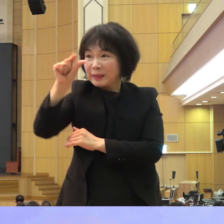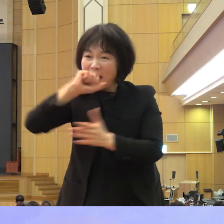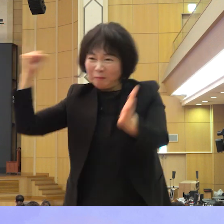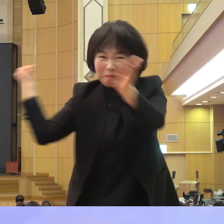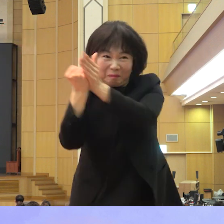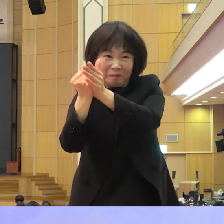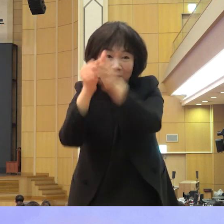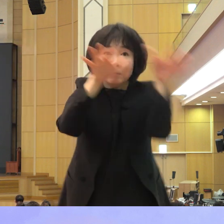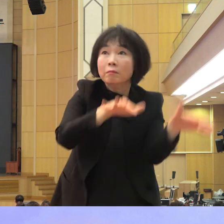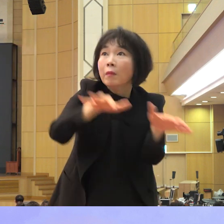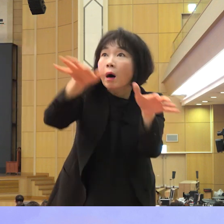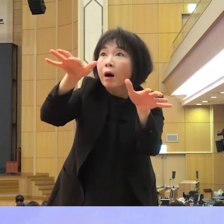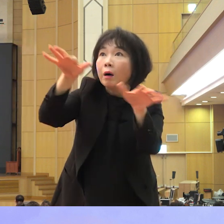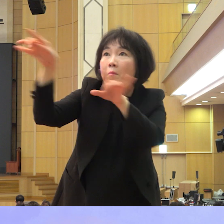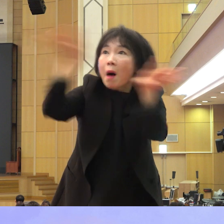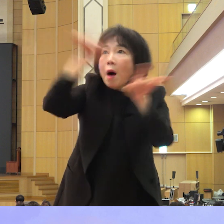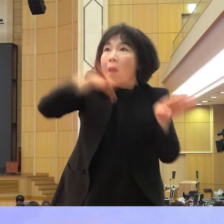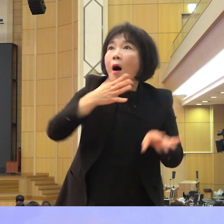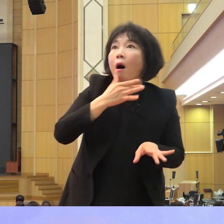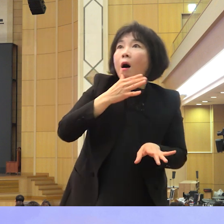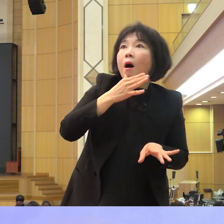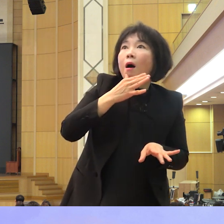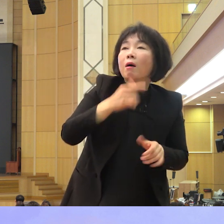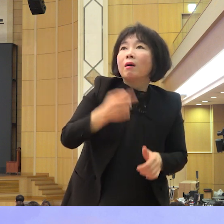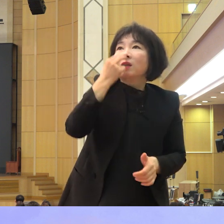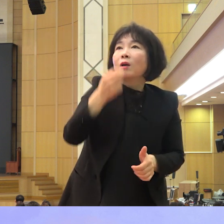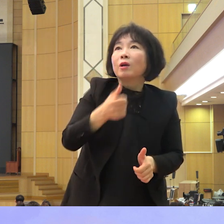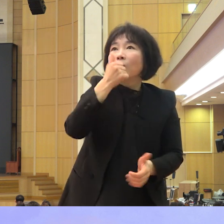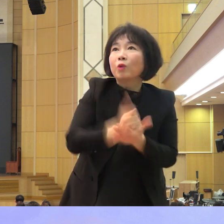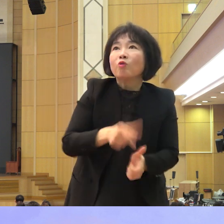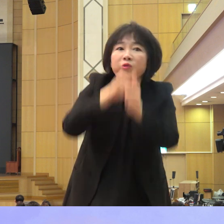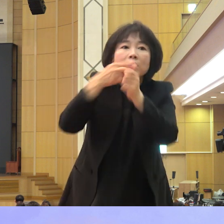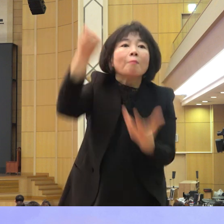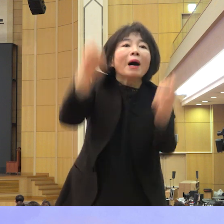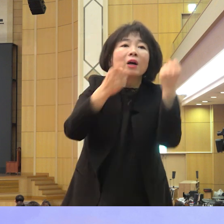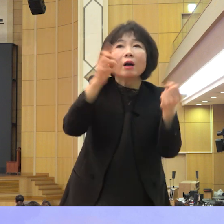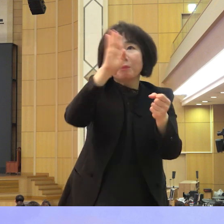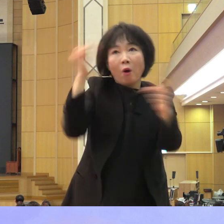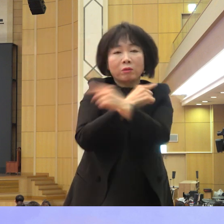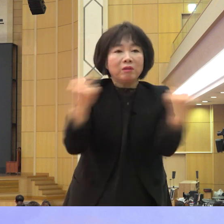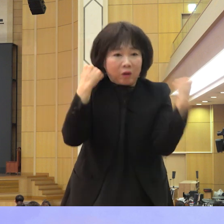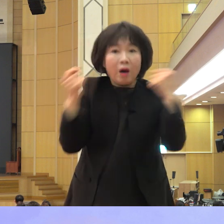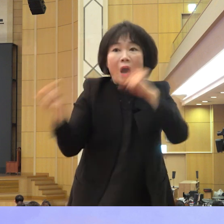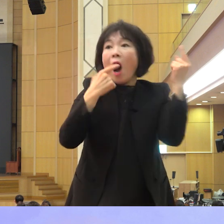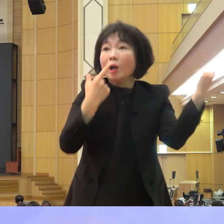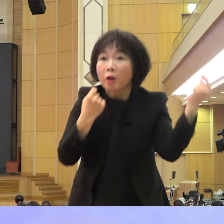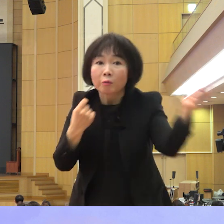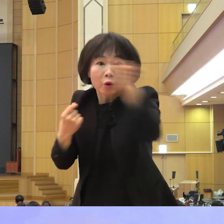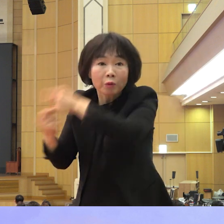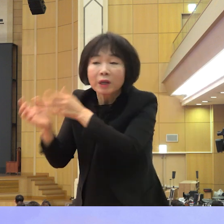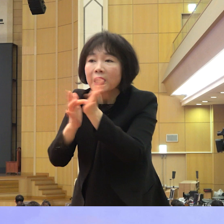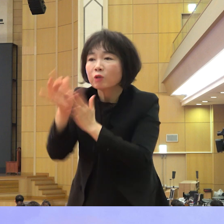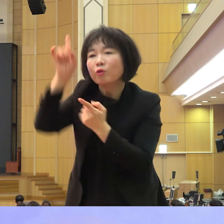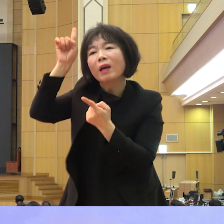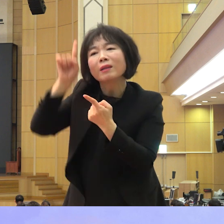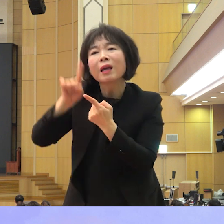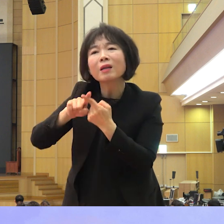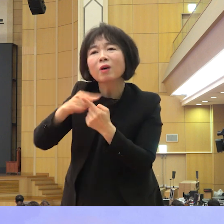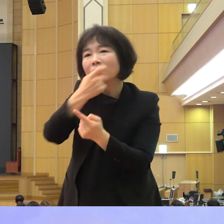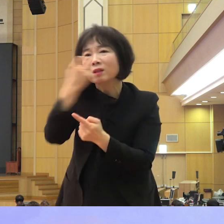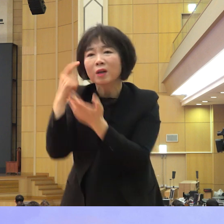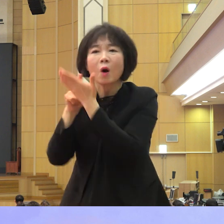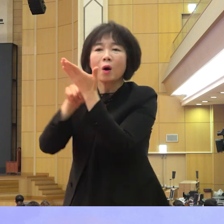기록한 모든 율법, 모세가 기록한 말씀에는 다 예수님에 대해서 증거하는